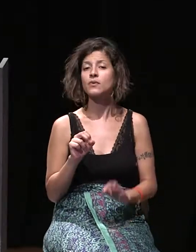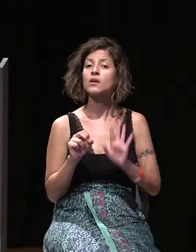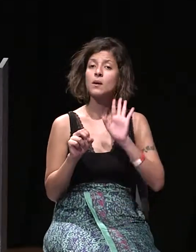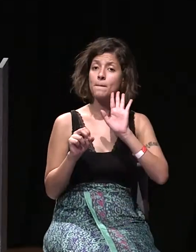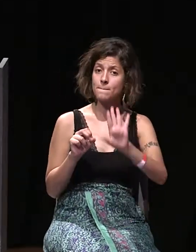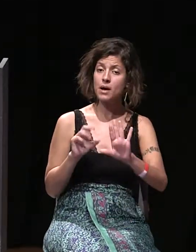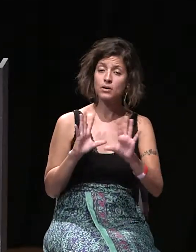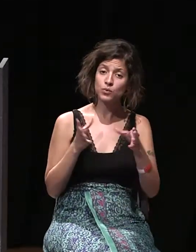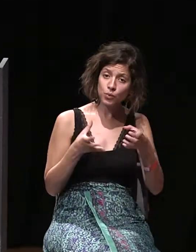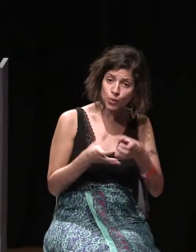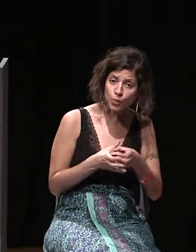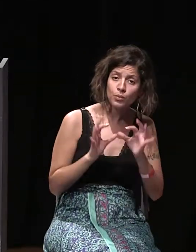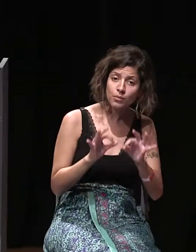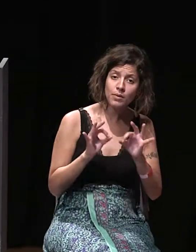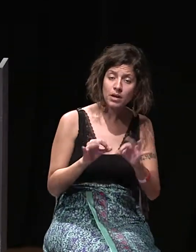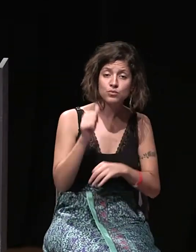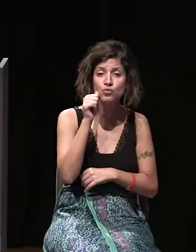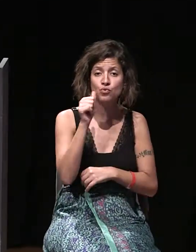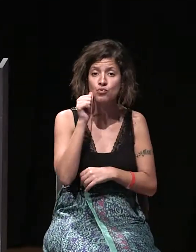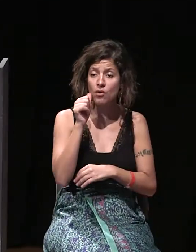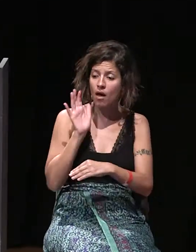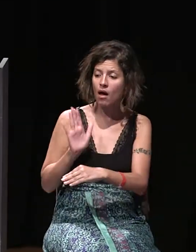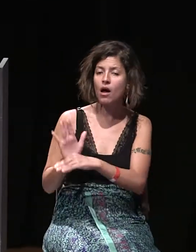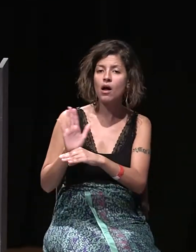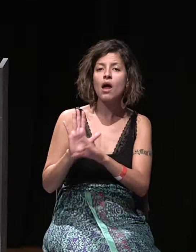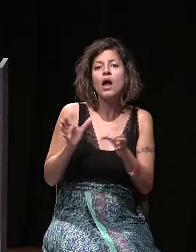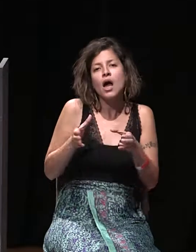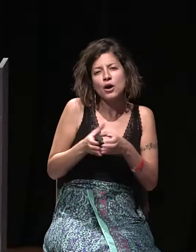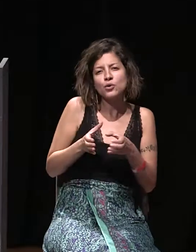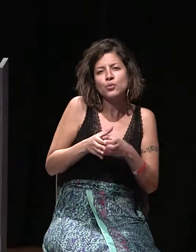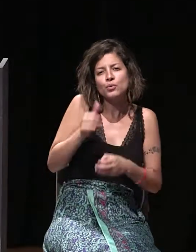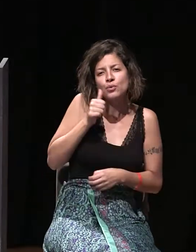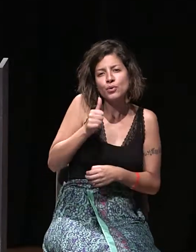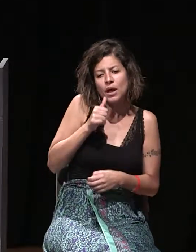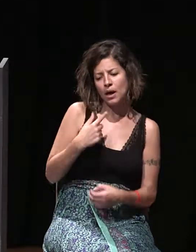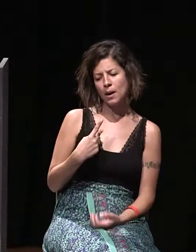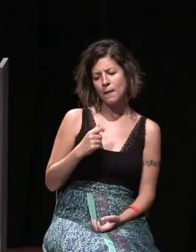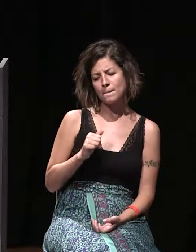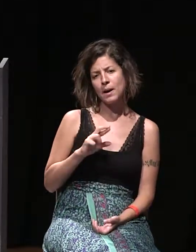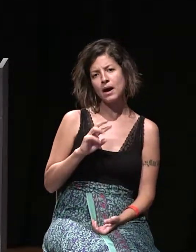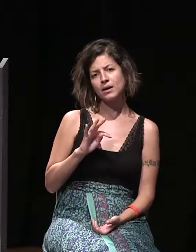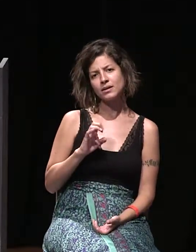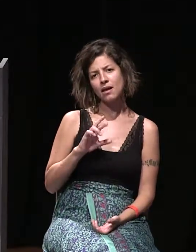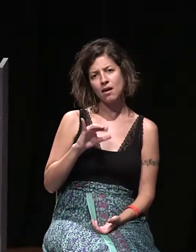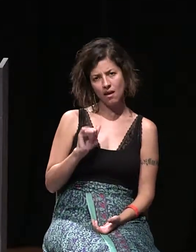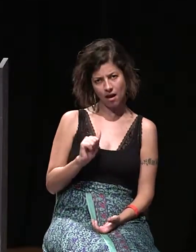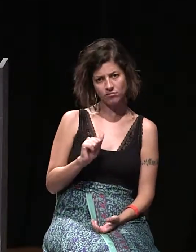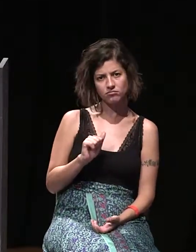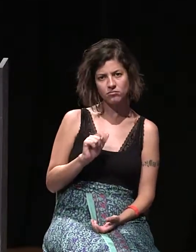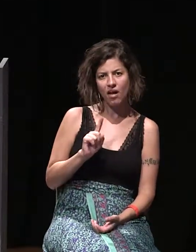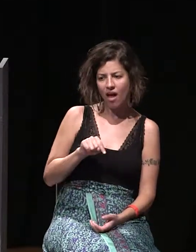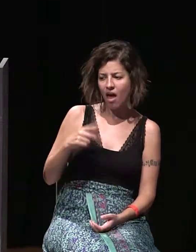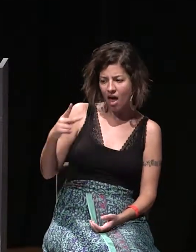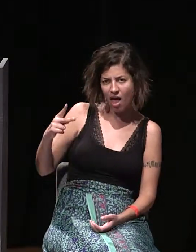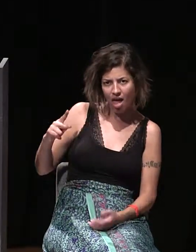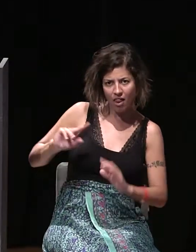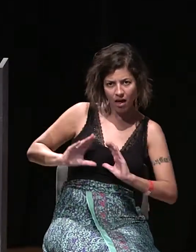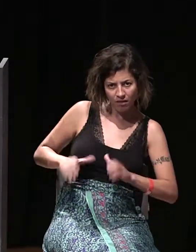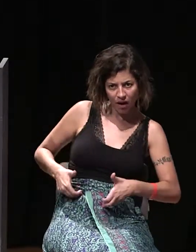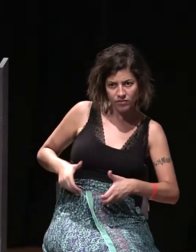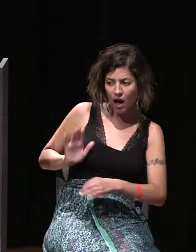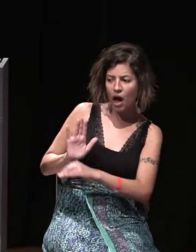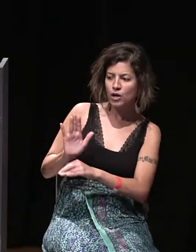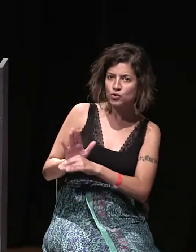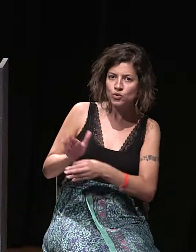que presta assistência às mulheres são das parteiras. Então, são obstetrizes que, como eu, fizeram a formação direta em obstetrícia,